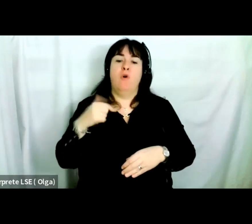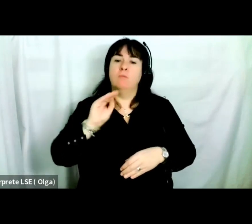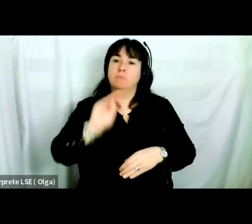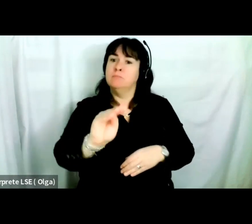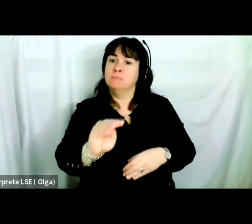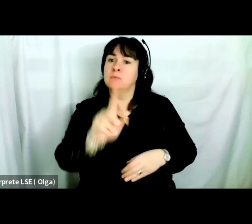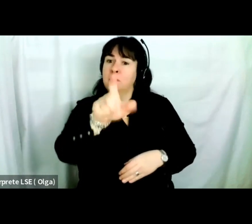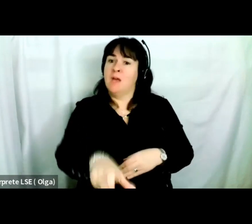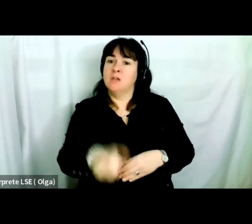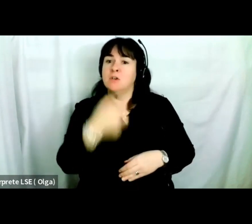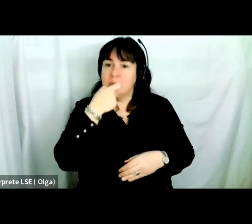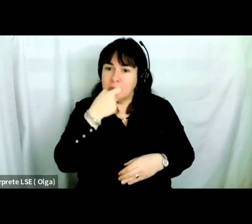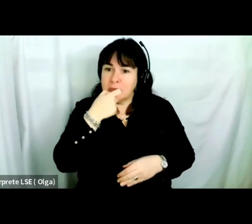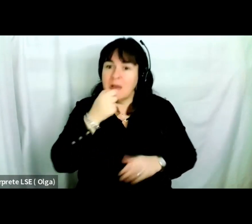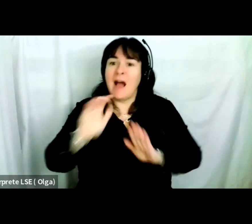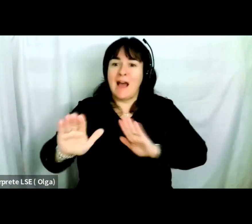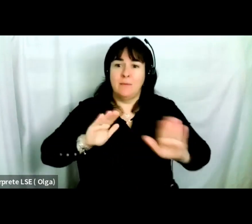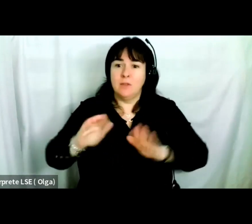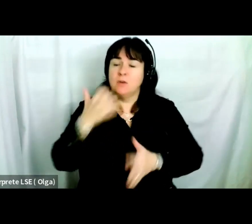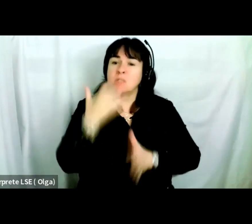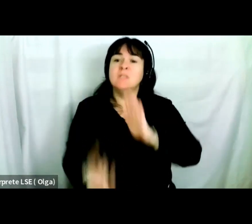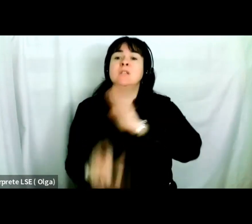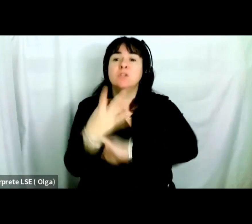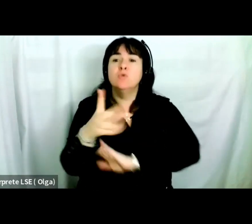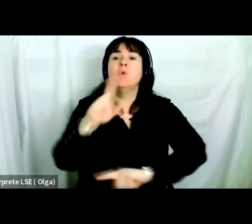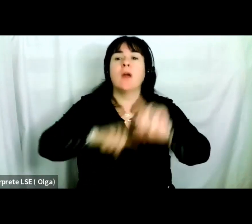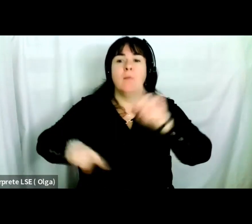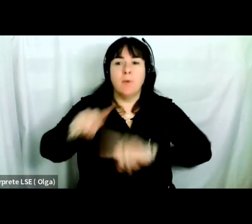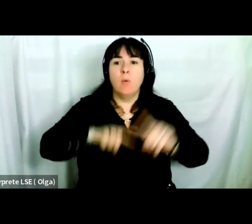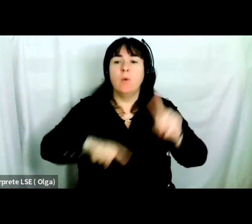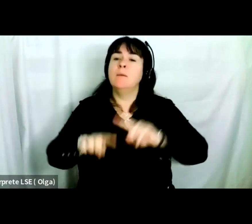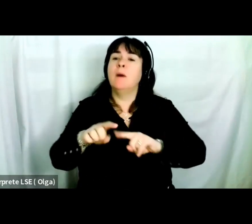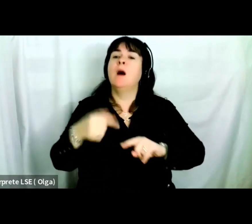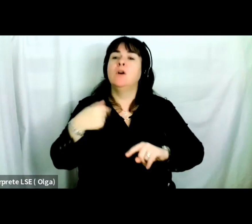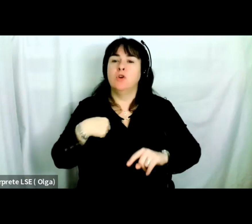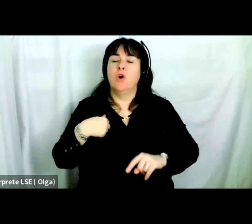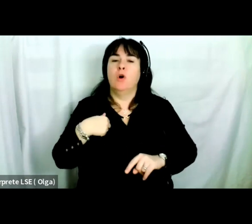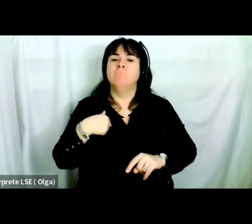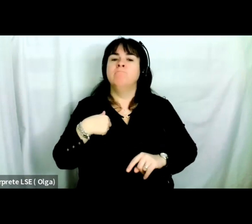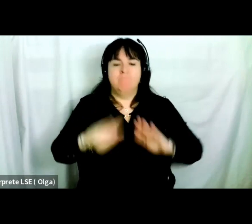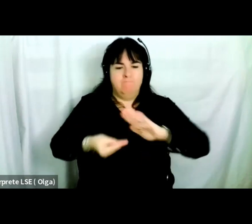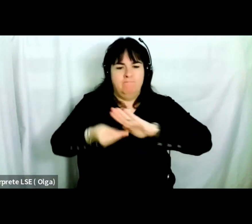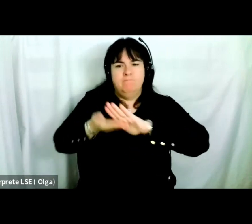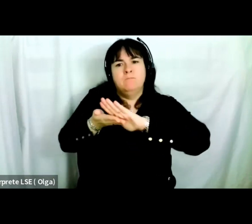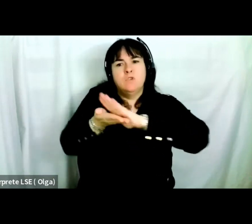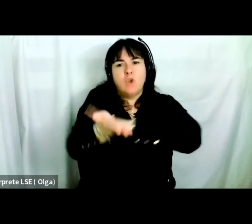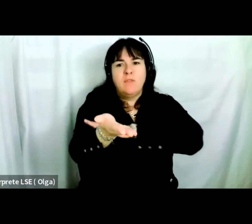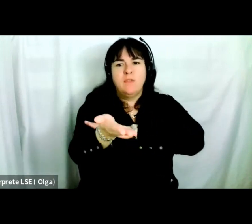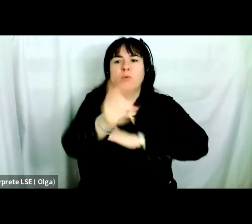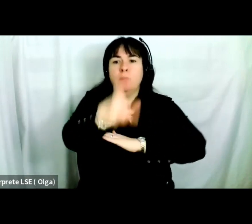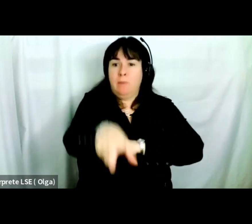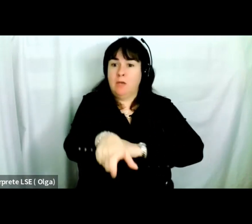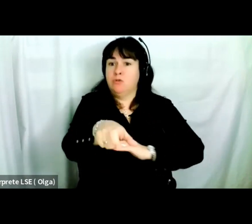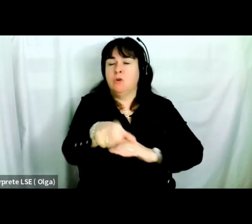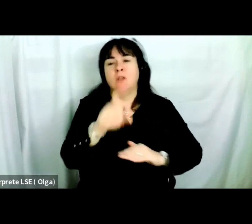problema, entonces presentan la solicitud ante un árbitro que es una especie de juez imparcial, pero no